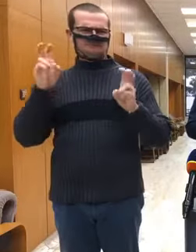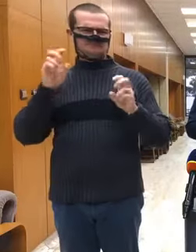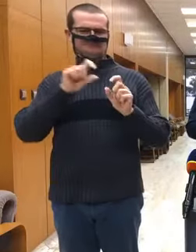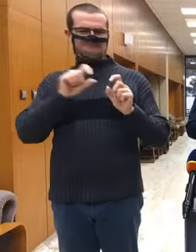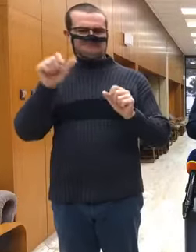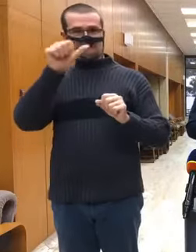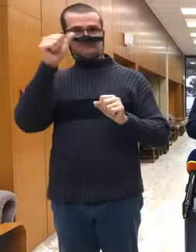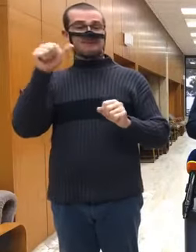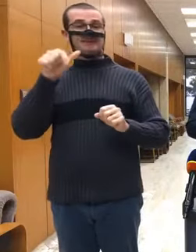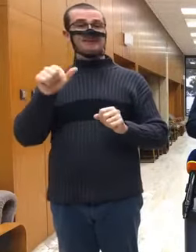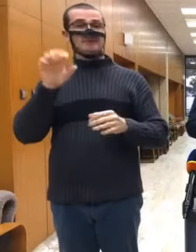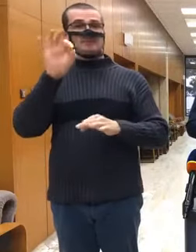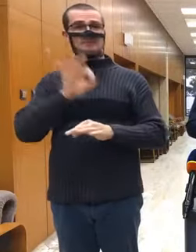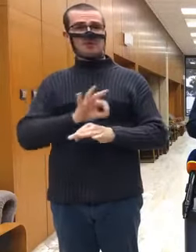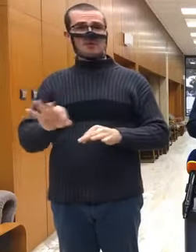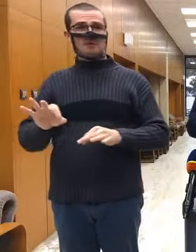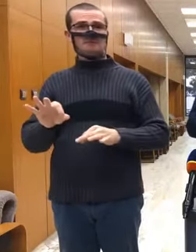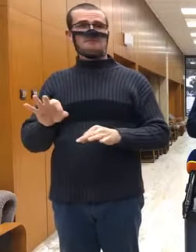projekty